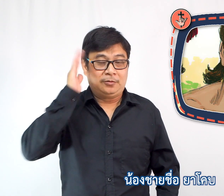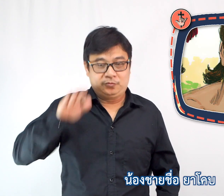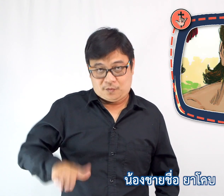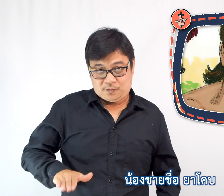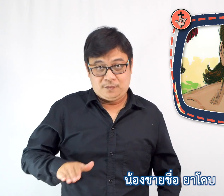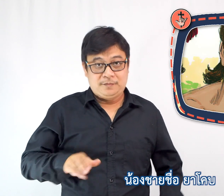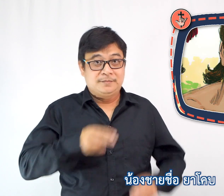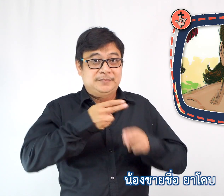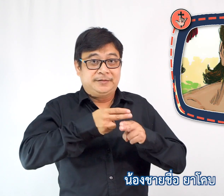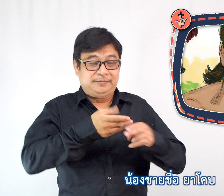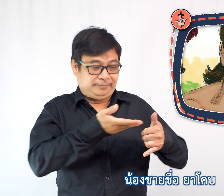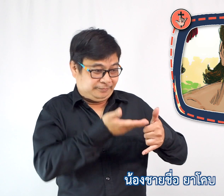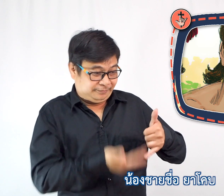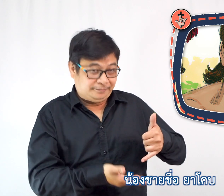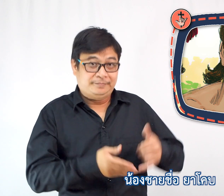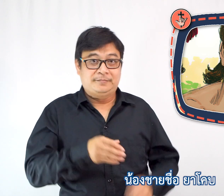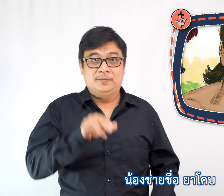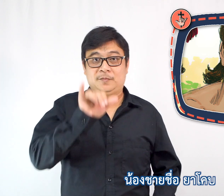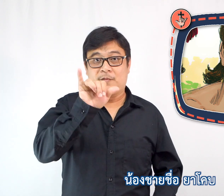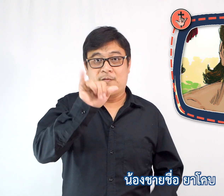น้องชายชื่อยาโคบ